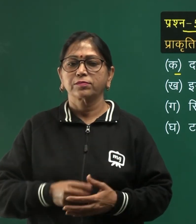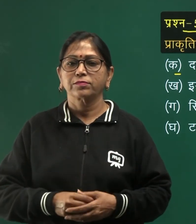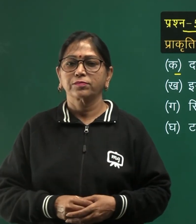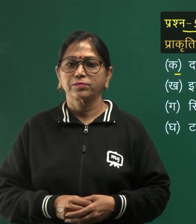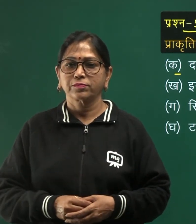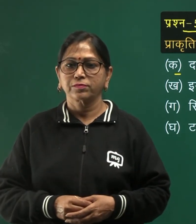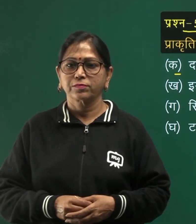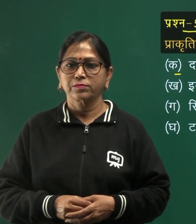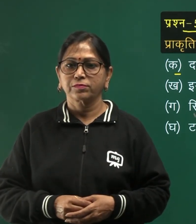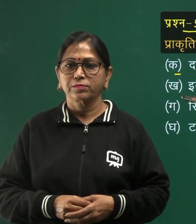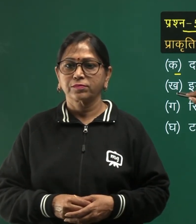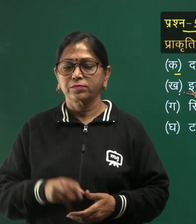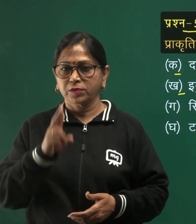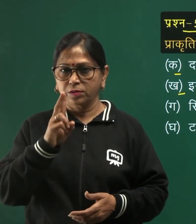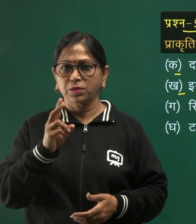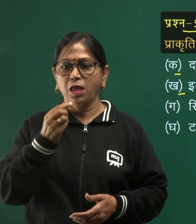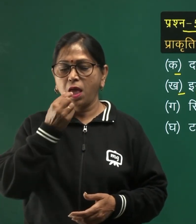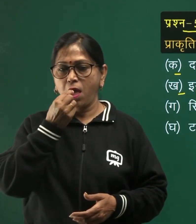नंबर एक दही